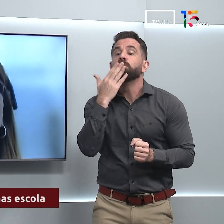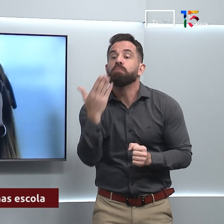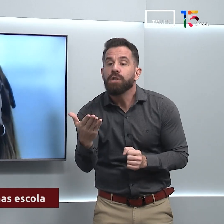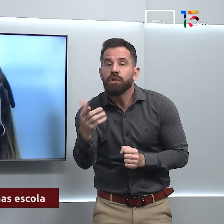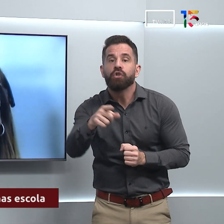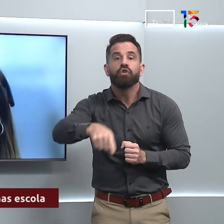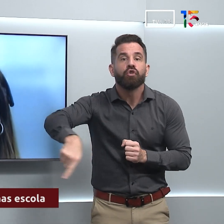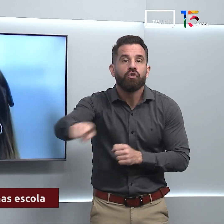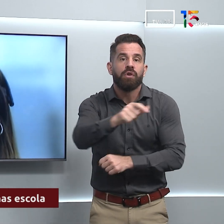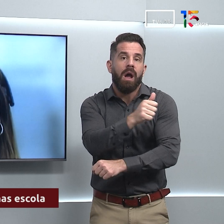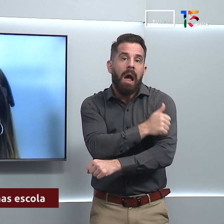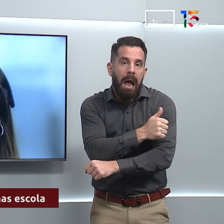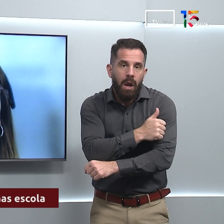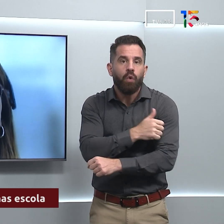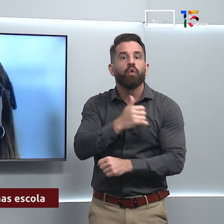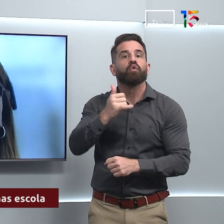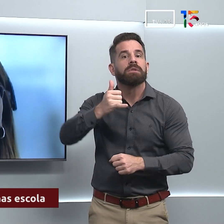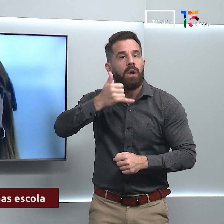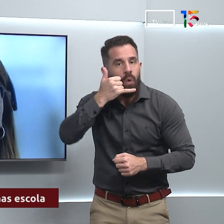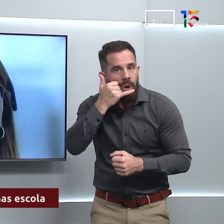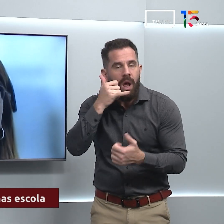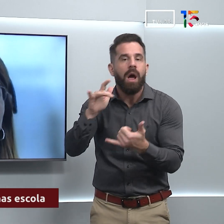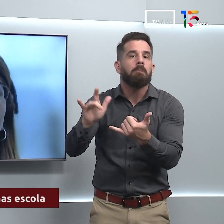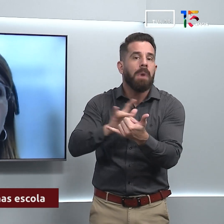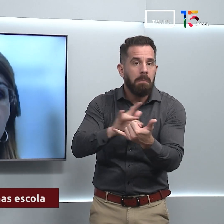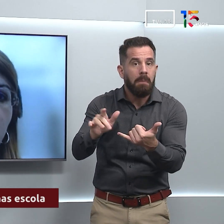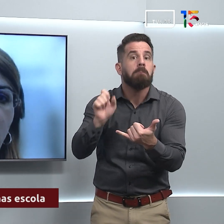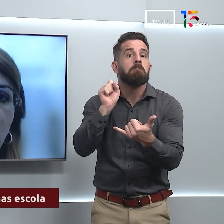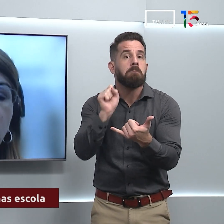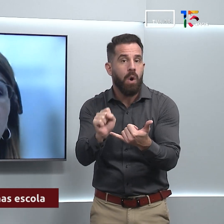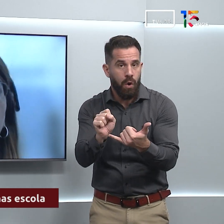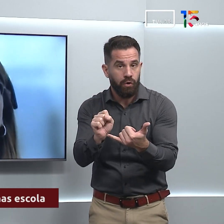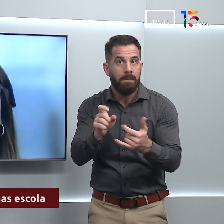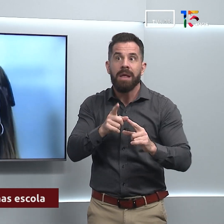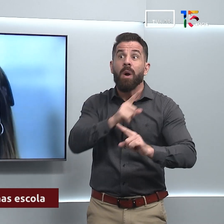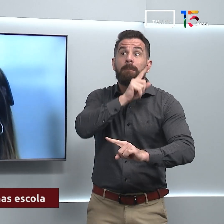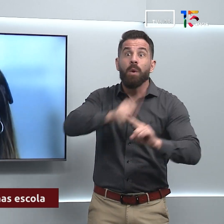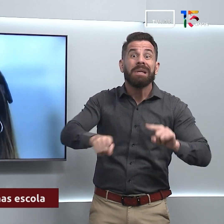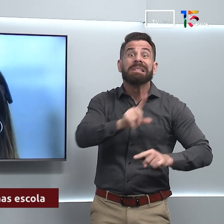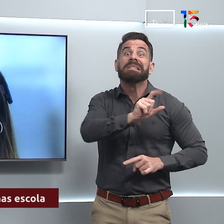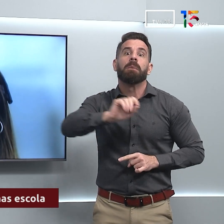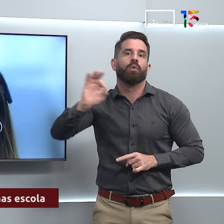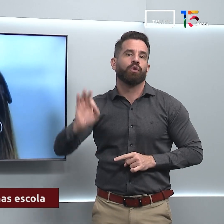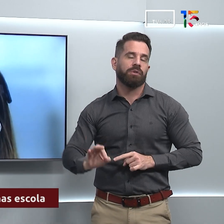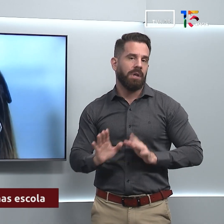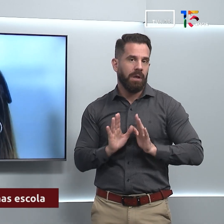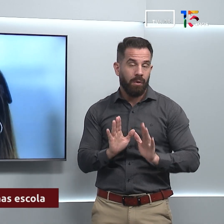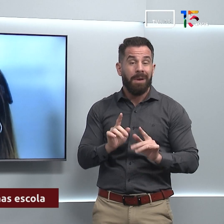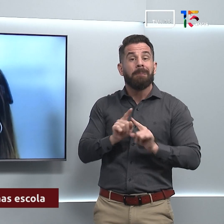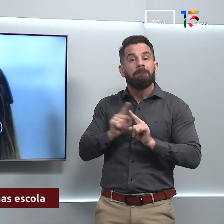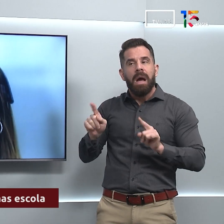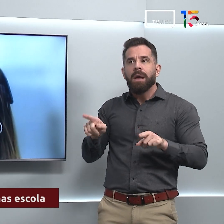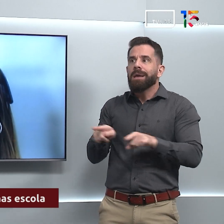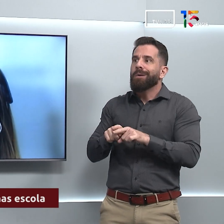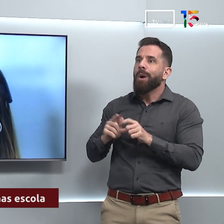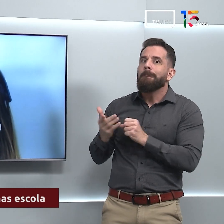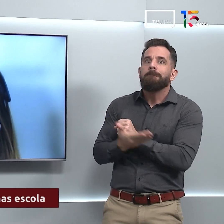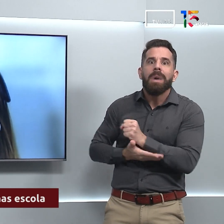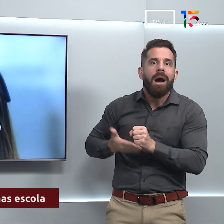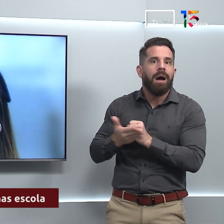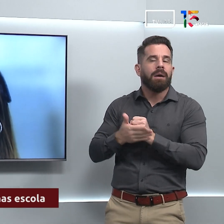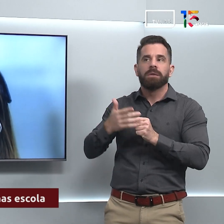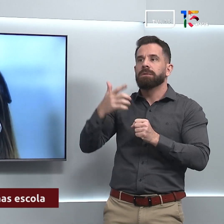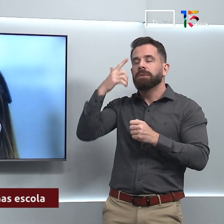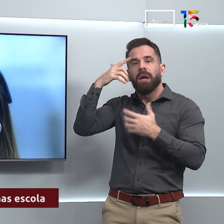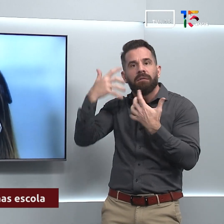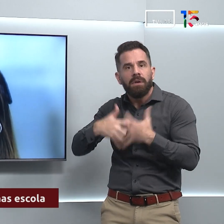Porque tem toda essa questão de tecer pilares, né, do mundo digital, da cultura digital e do pensamento computacional. E hoje é